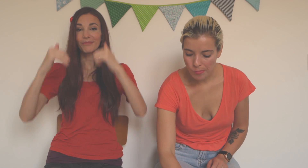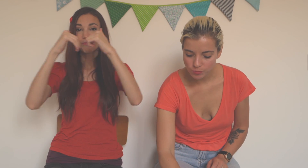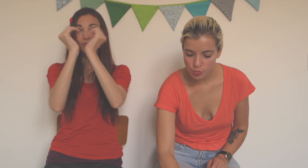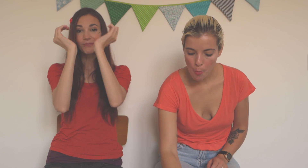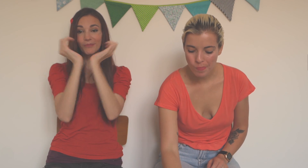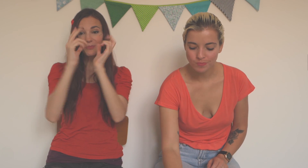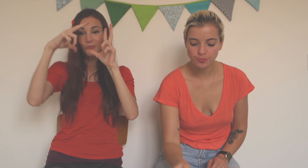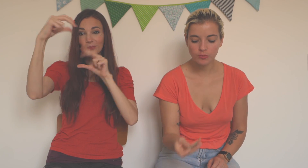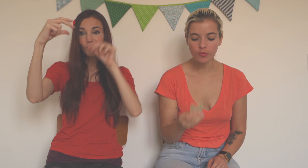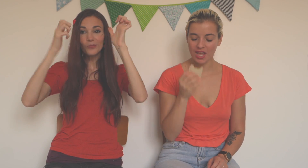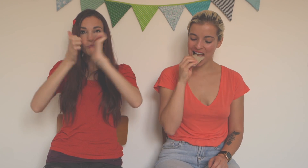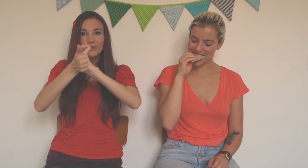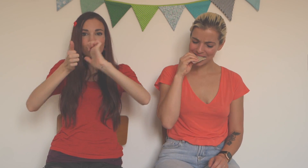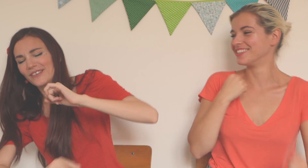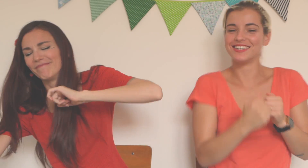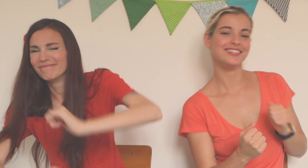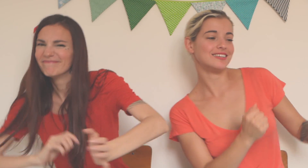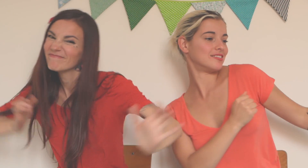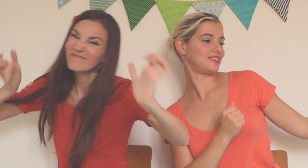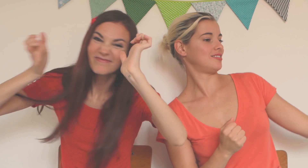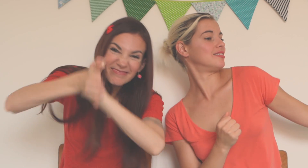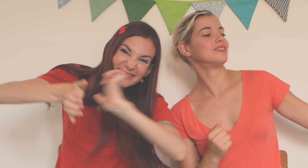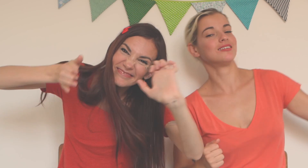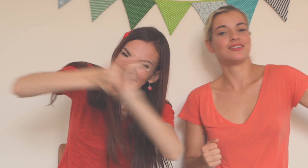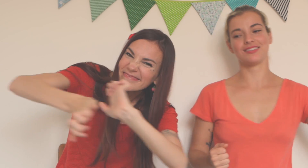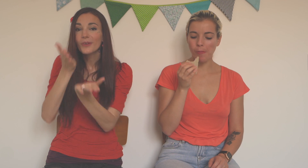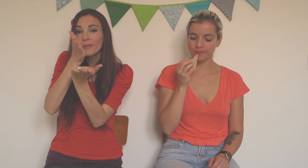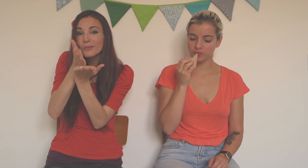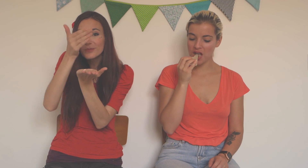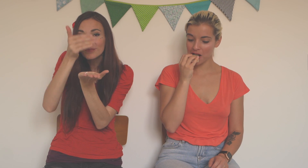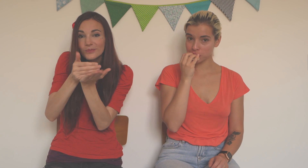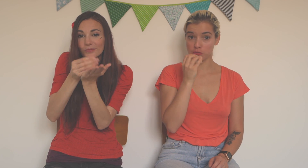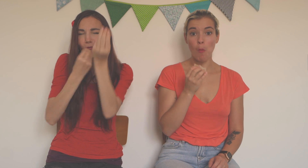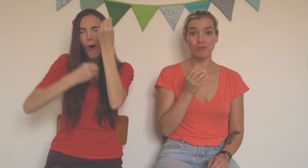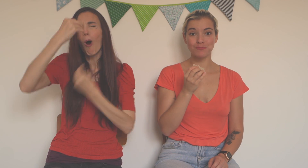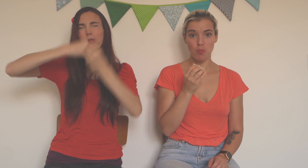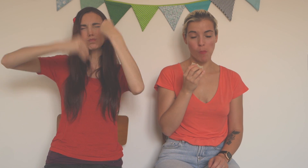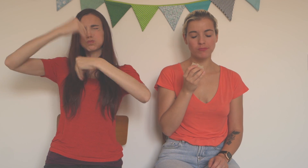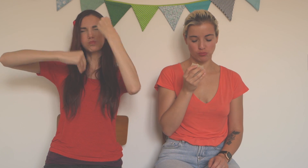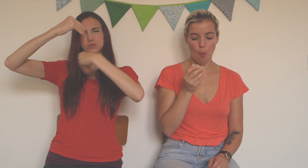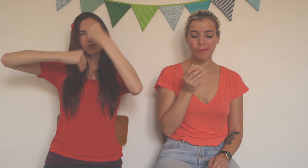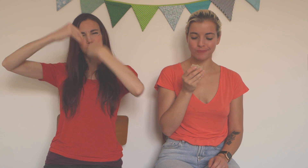Mes bouquets de brocoli, j'en fais de la bouillie. Mon tofu, à la je mange tout.